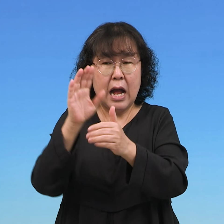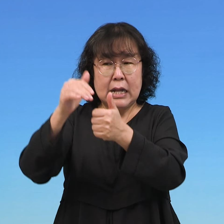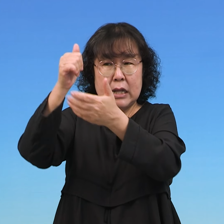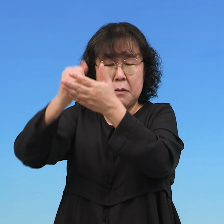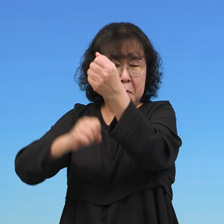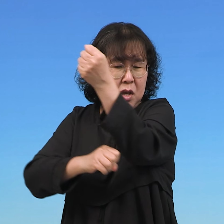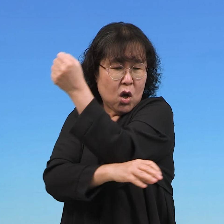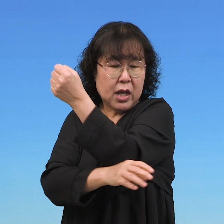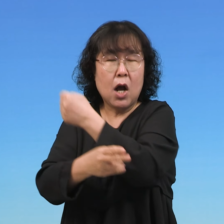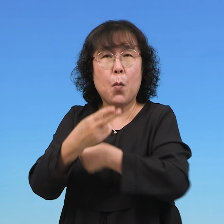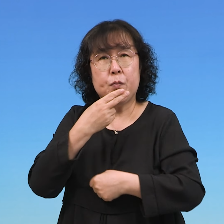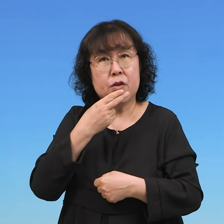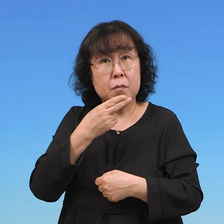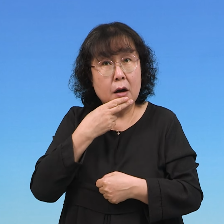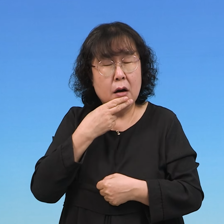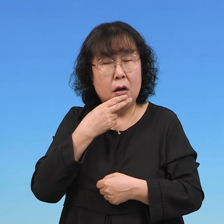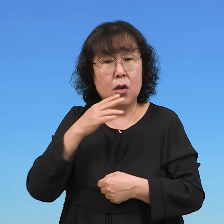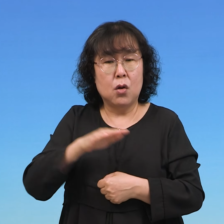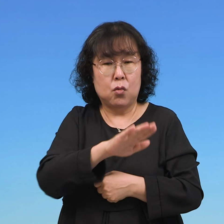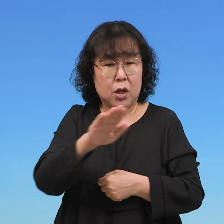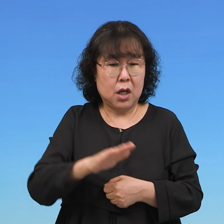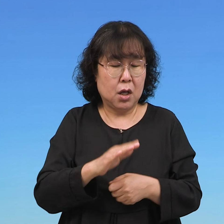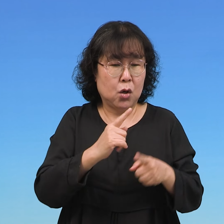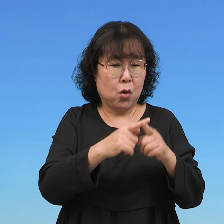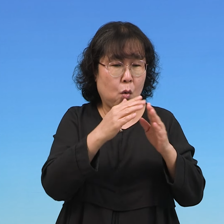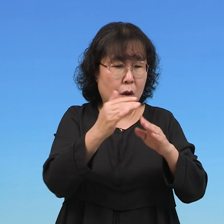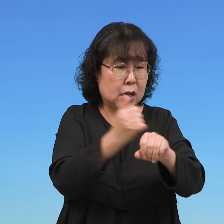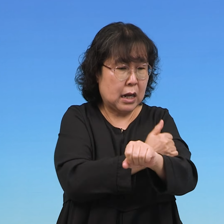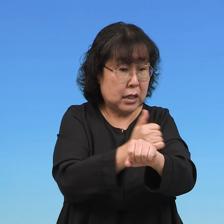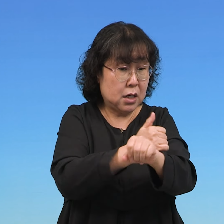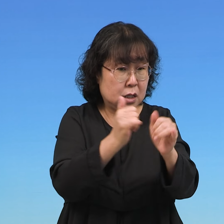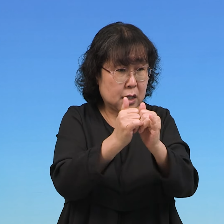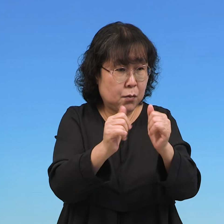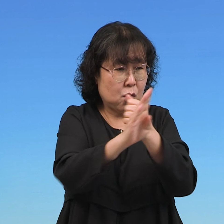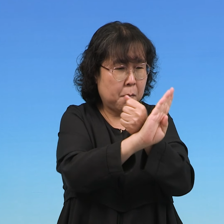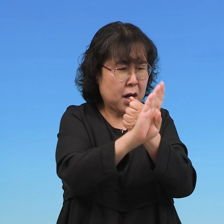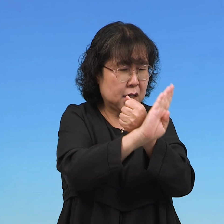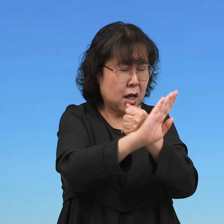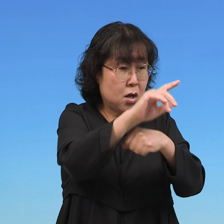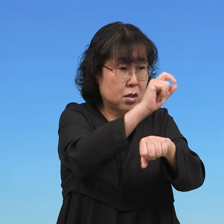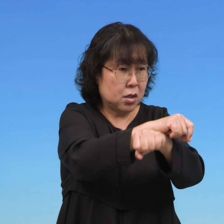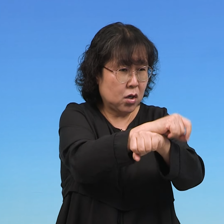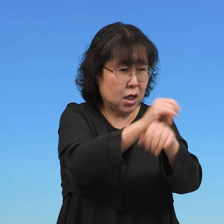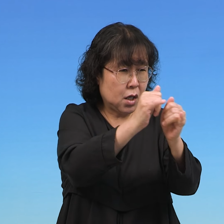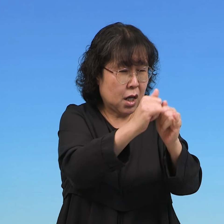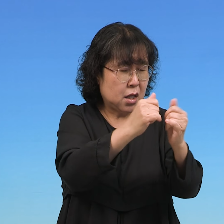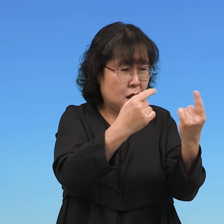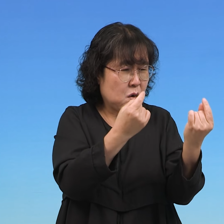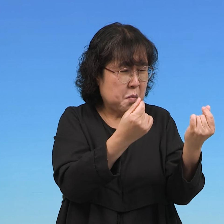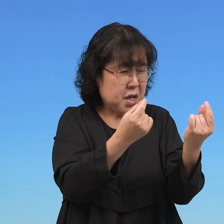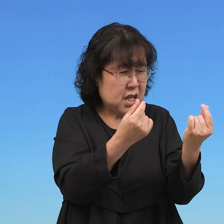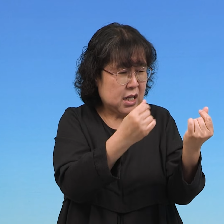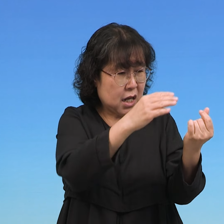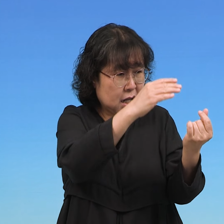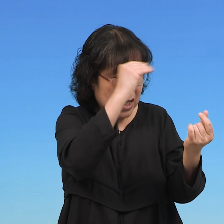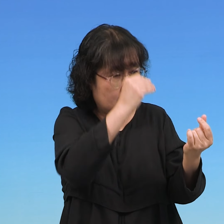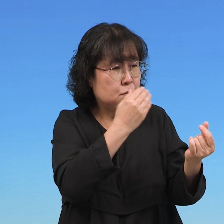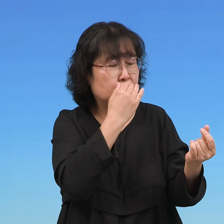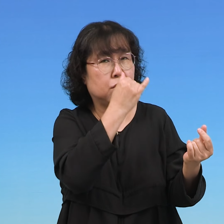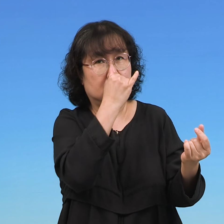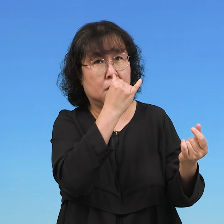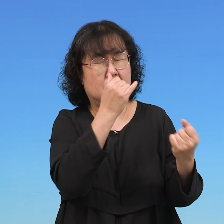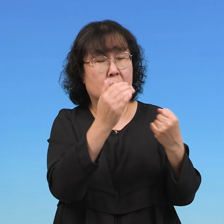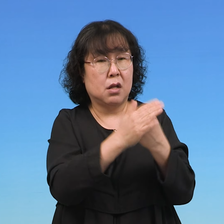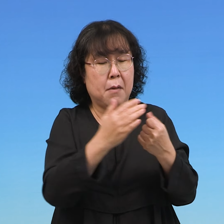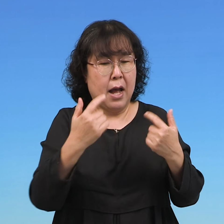그 하나님의 영향을 받지 않으면요, 우리도 그렇게 비슷한 괴물처럼 될 위험이 도사리고 있다는